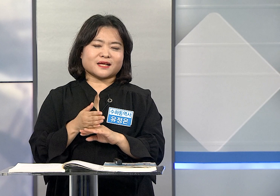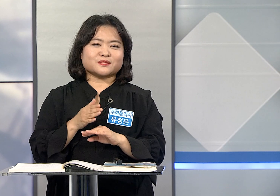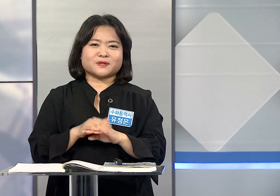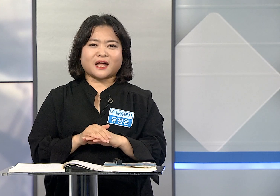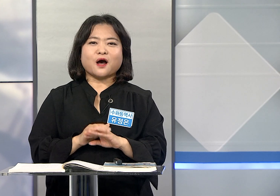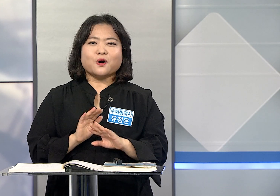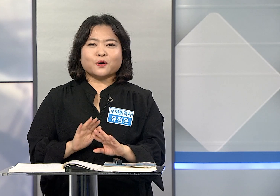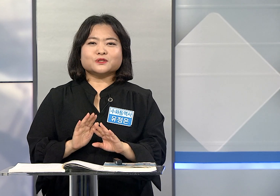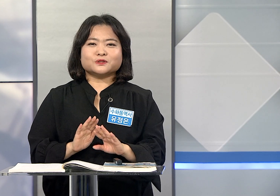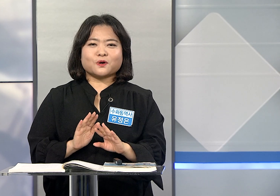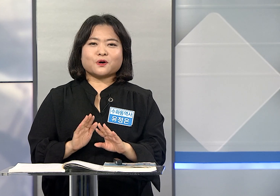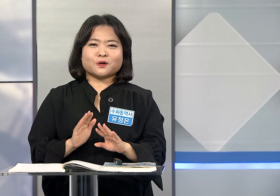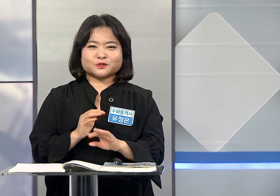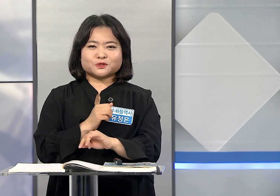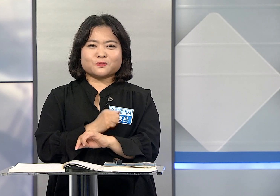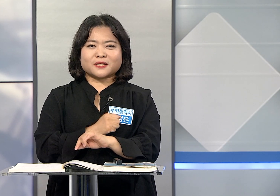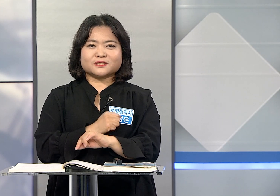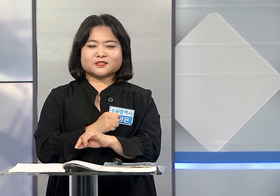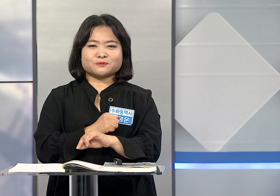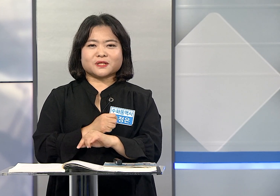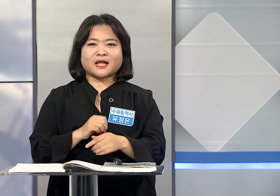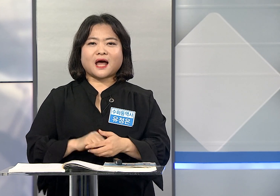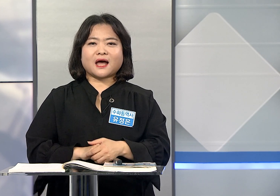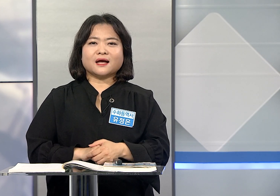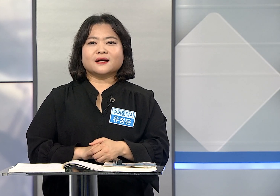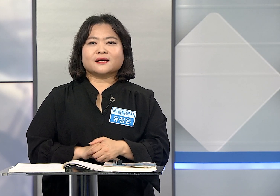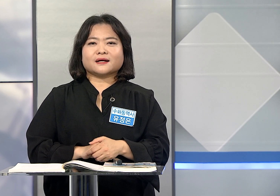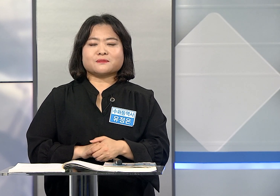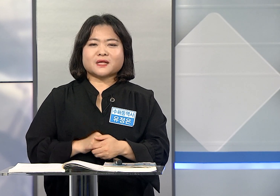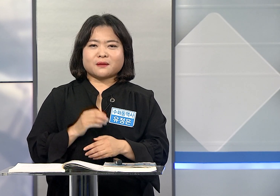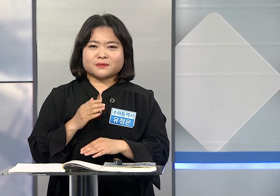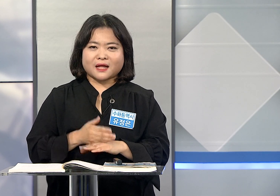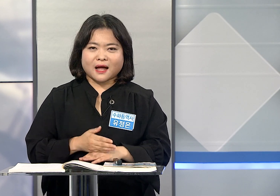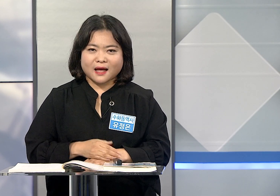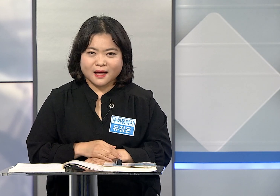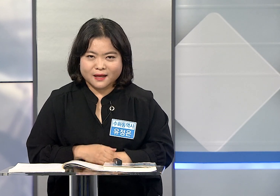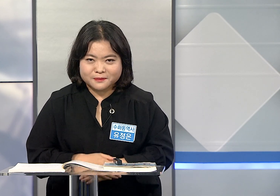감사하겠습니다. 오늘도 수고 많으셨습니다. 감사합니다.